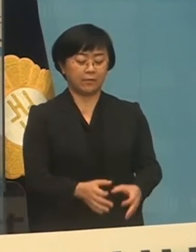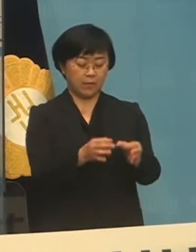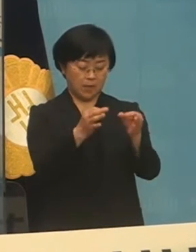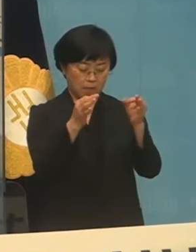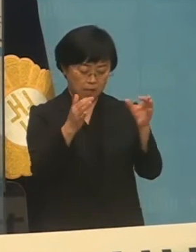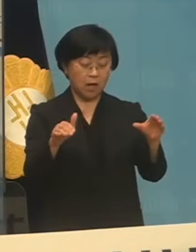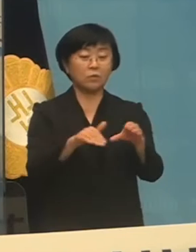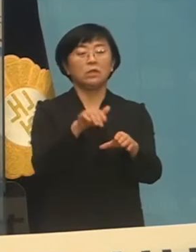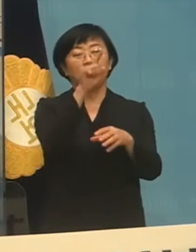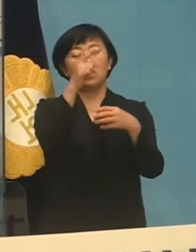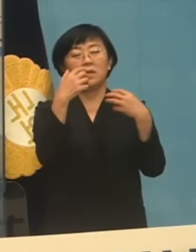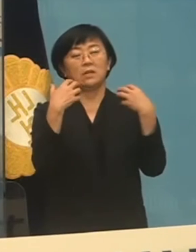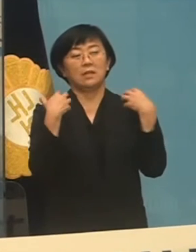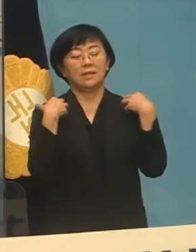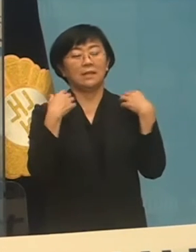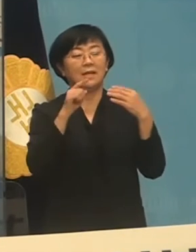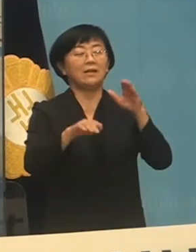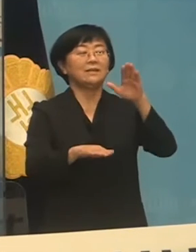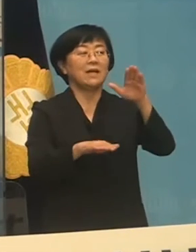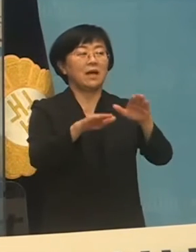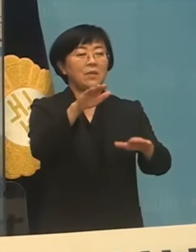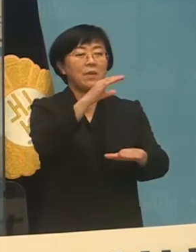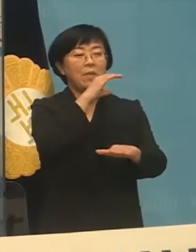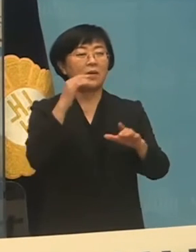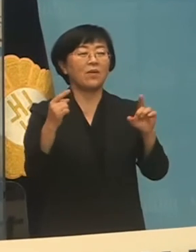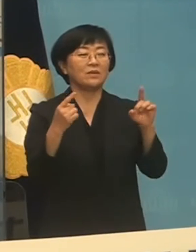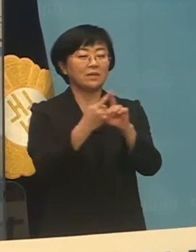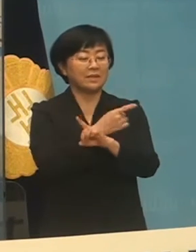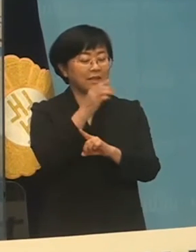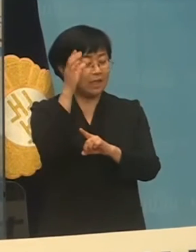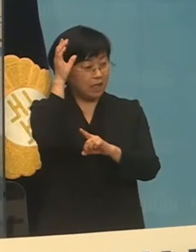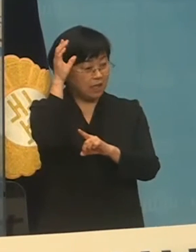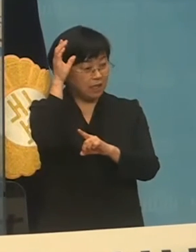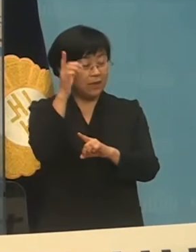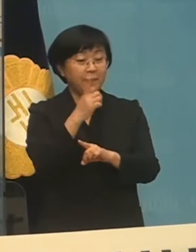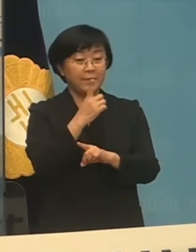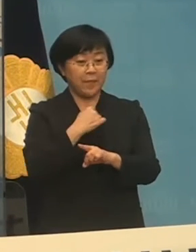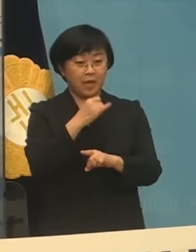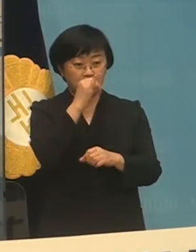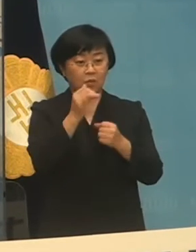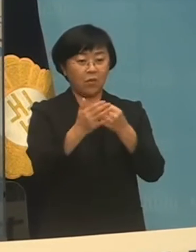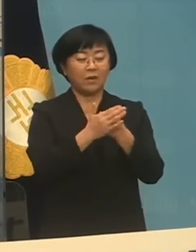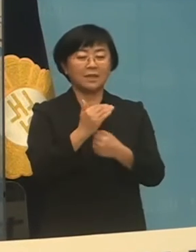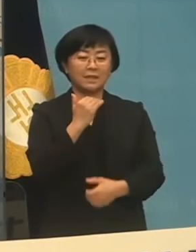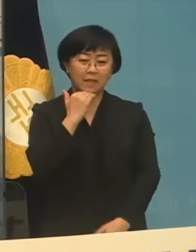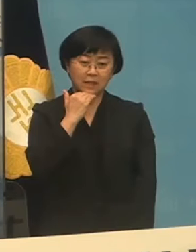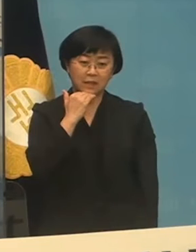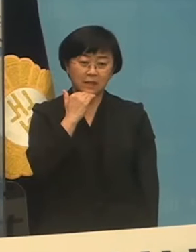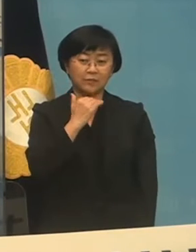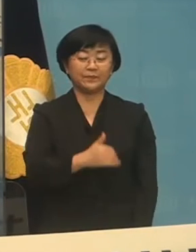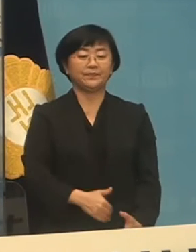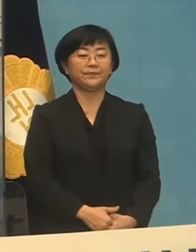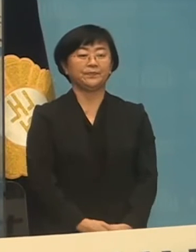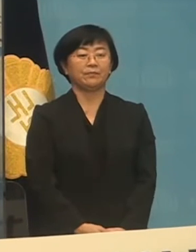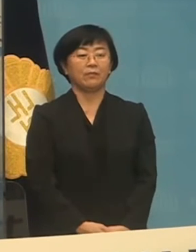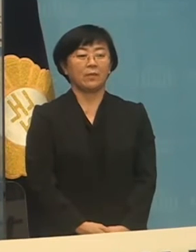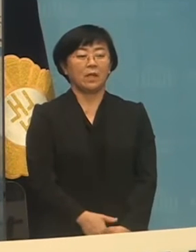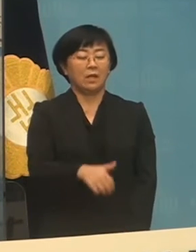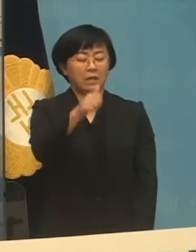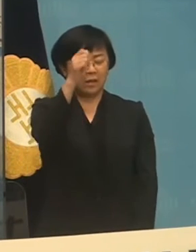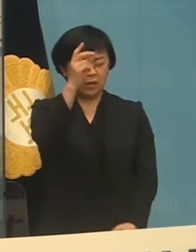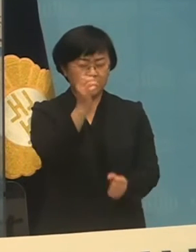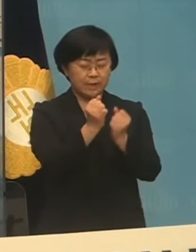그동안 문재인 정부가 이런 차별을 바로잡아줄 것을 기대했고 그래서 기다렸습니다. 여러